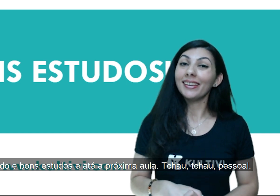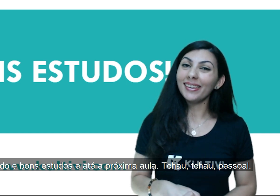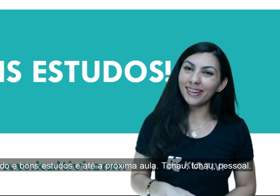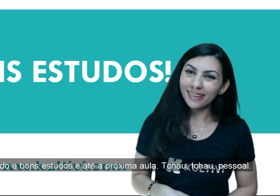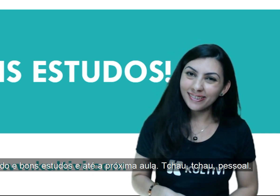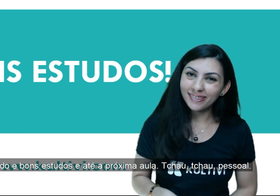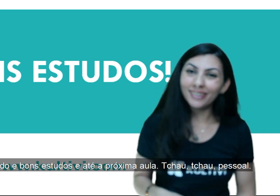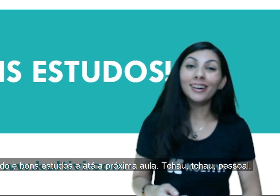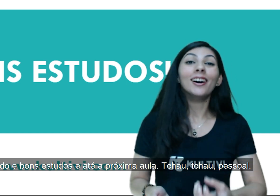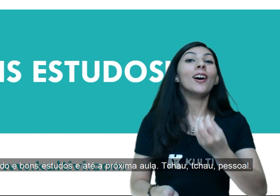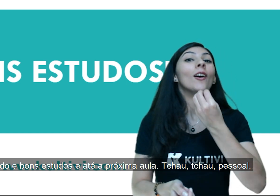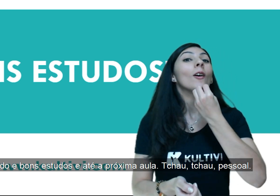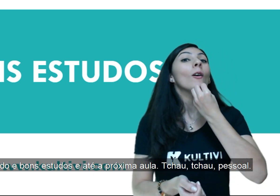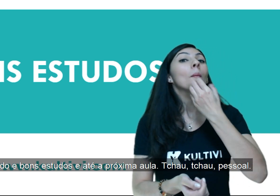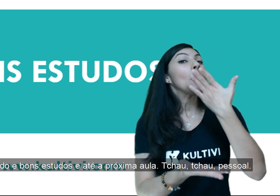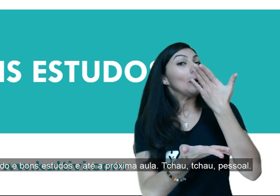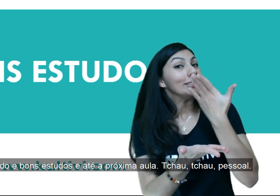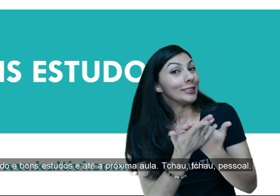E